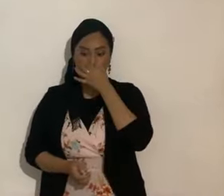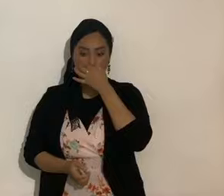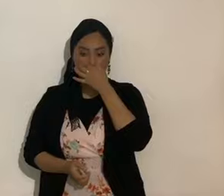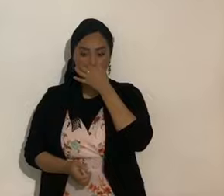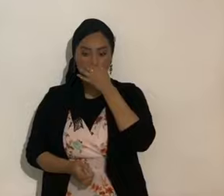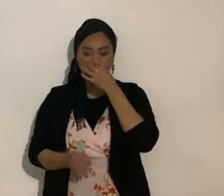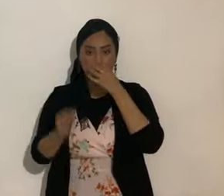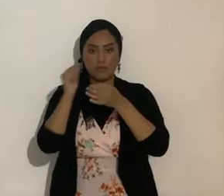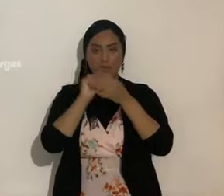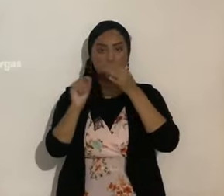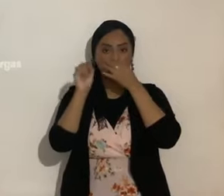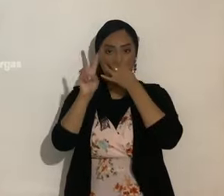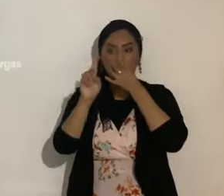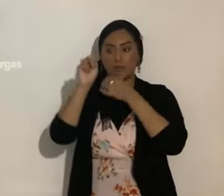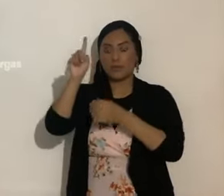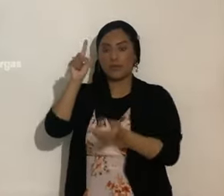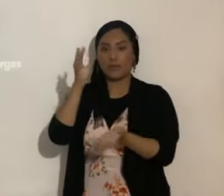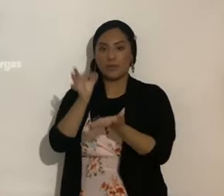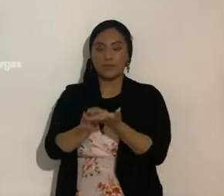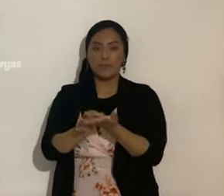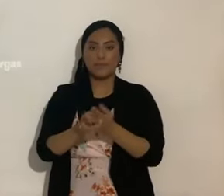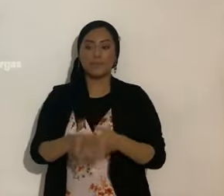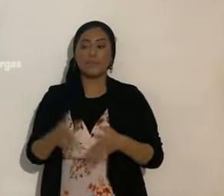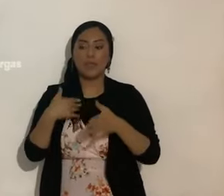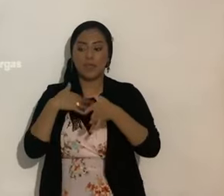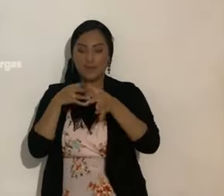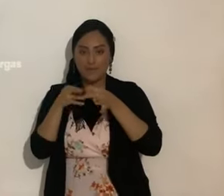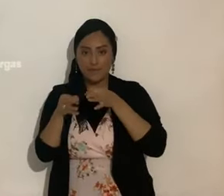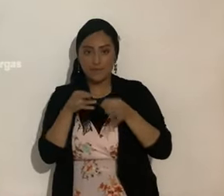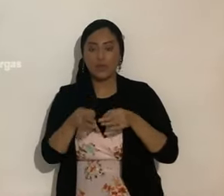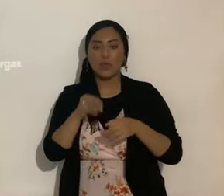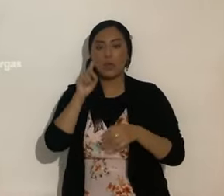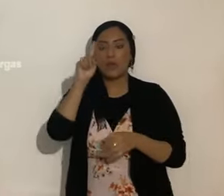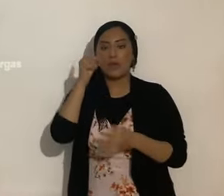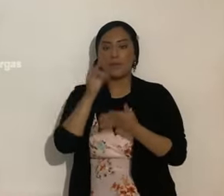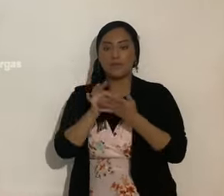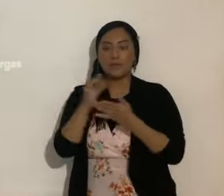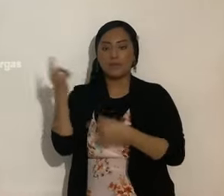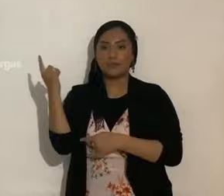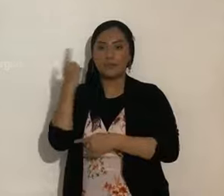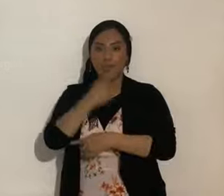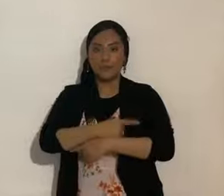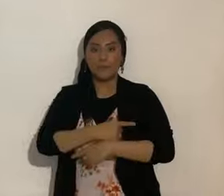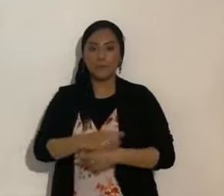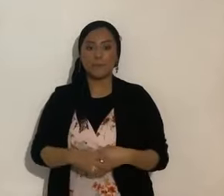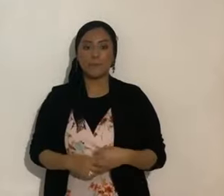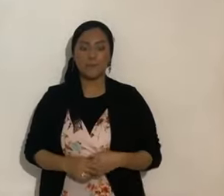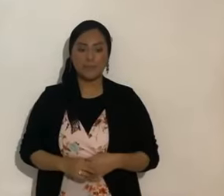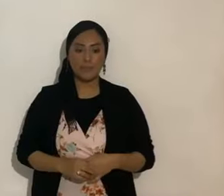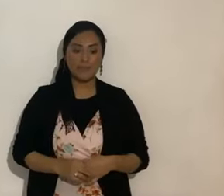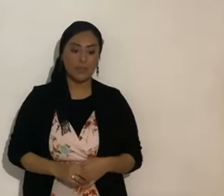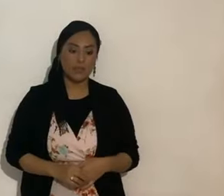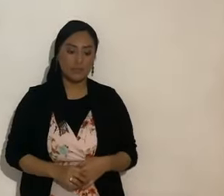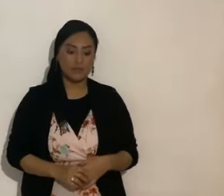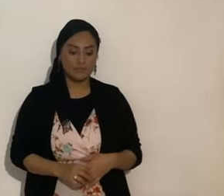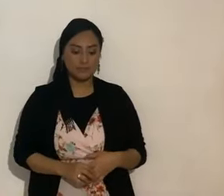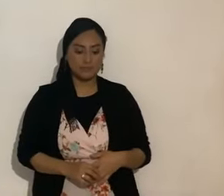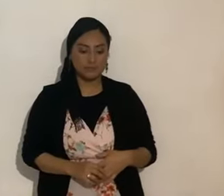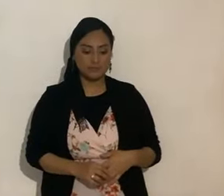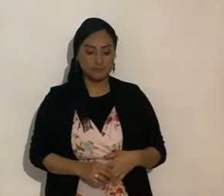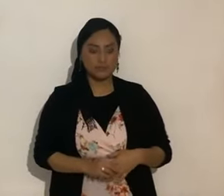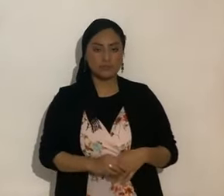en el verso 2, un denario. Ahí sí está especificado que iba a ser un denario al día. Sí, a los desocupados